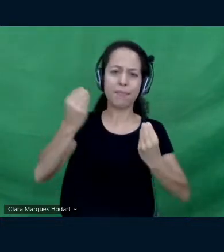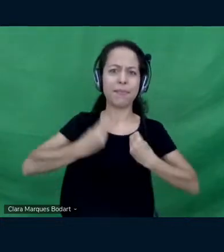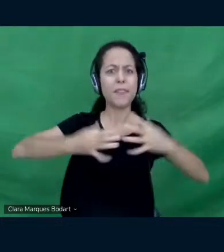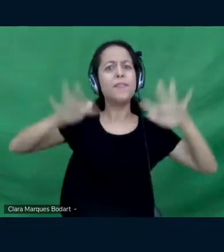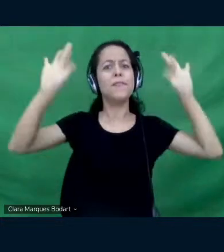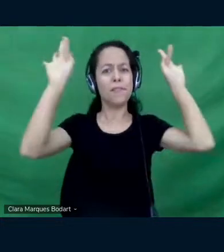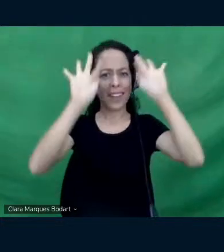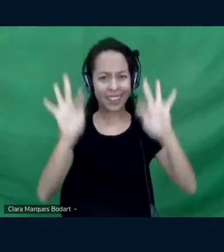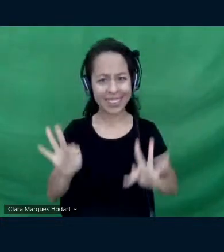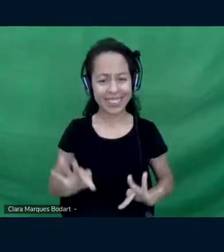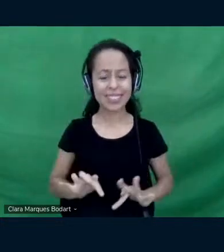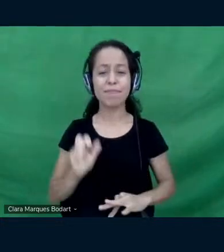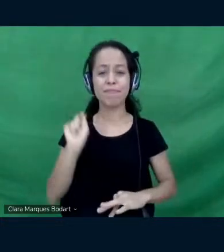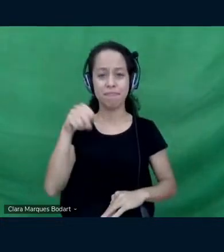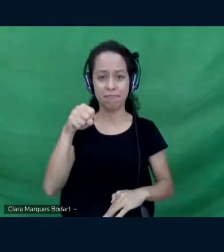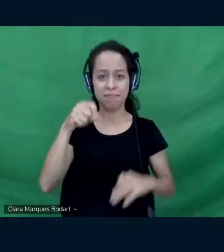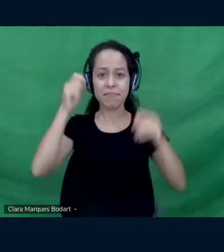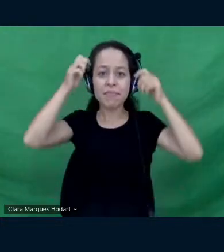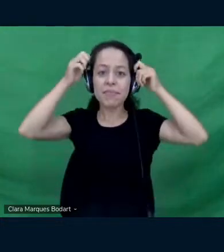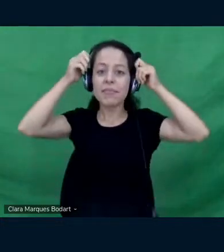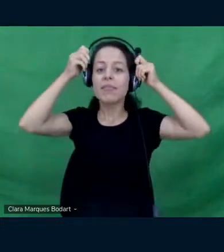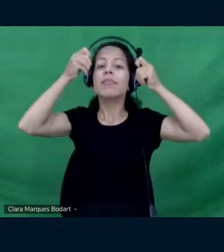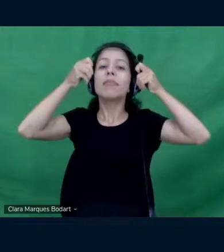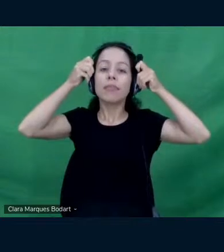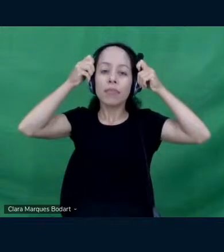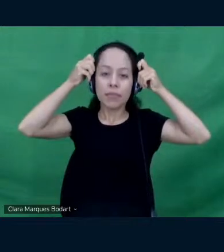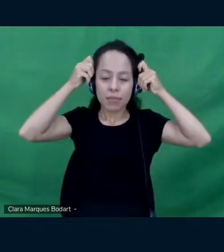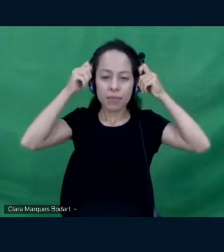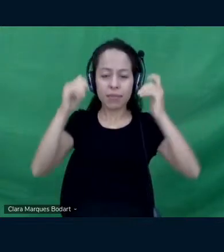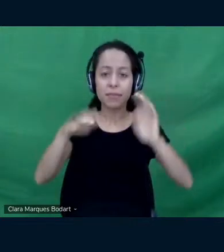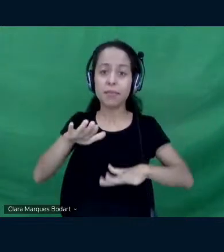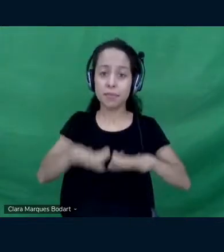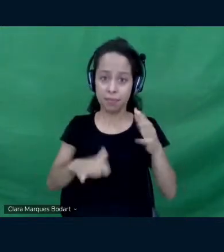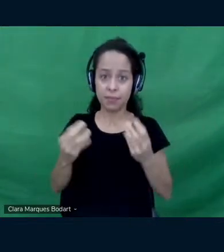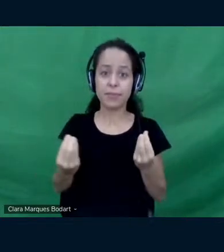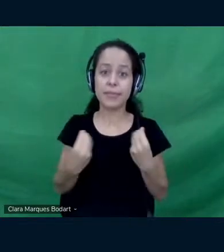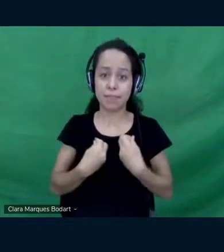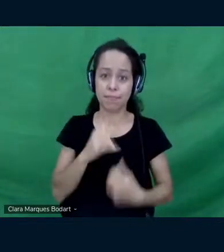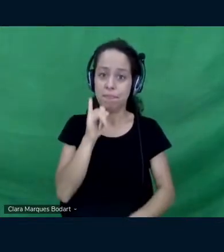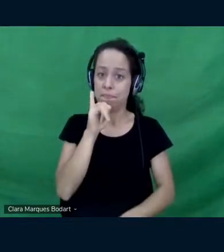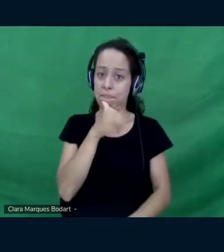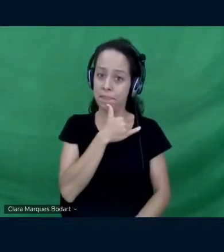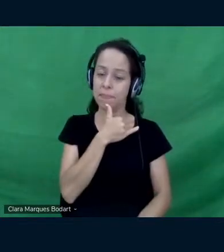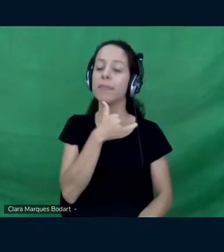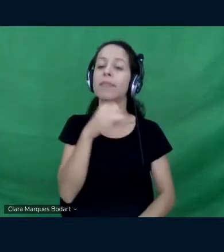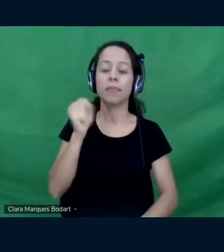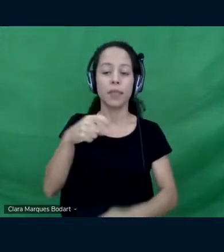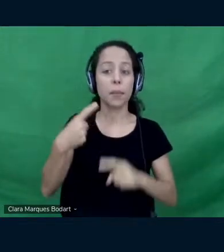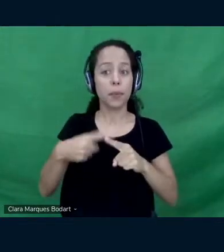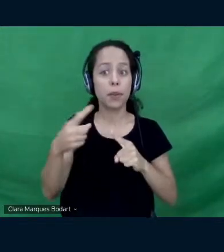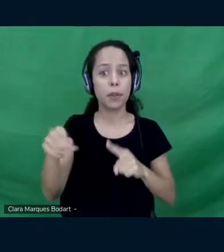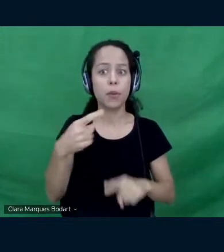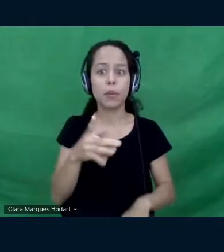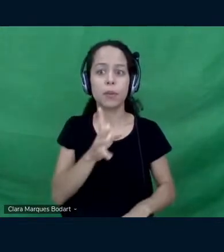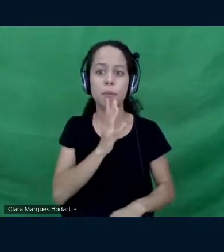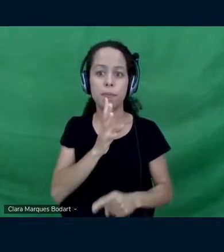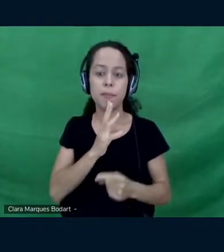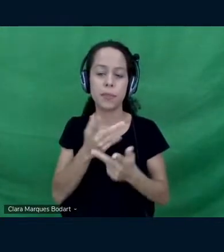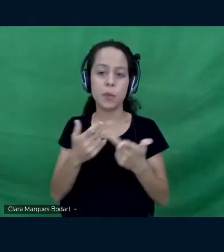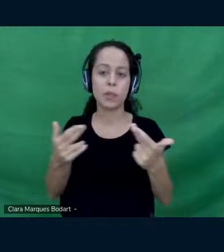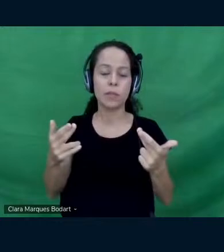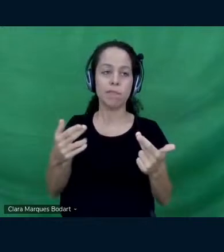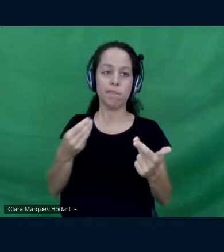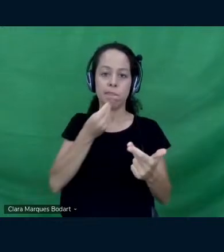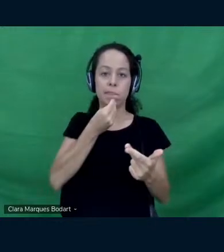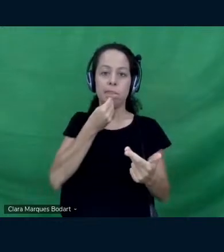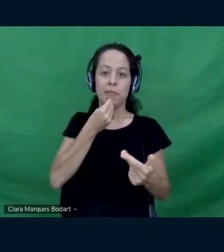gente. Às vezes, traz tristezas, quando a gente acaba conhecendo coisas que preferia, que